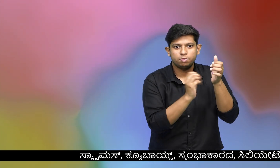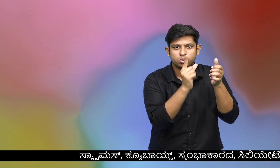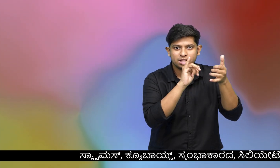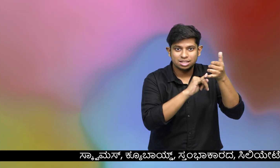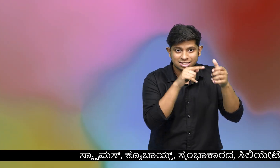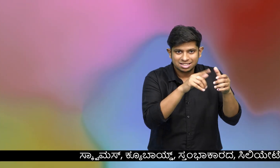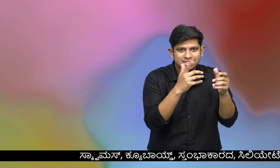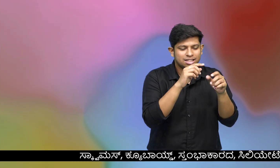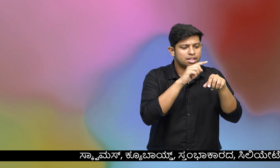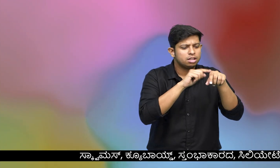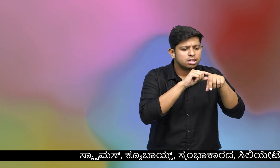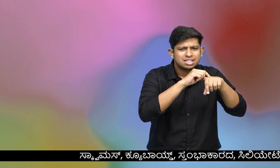ಸ್ತಂಭಾಕಾರದ, ಸೆಲಿಯೇಟೆಡ್